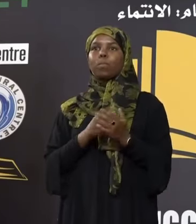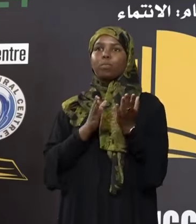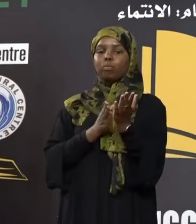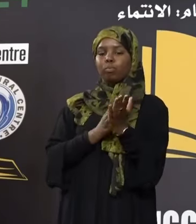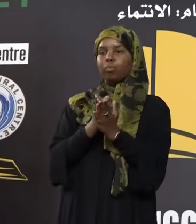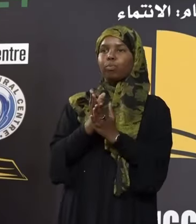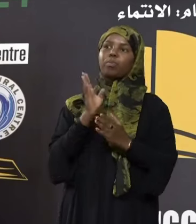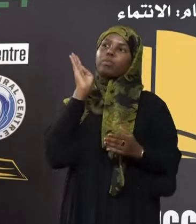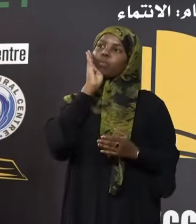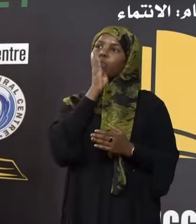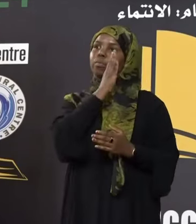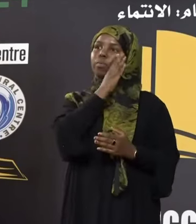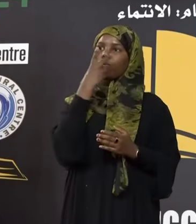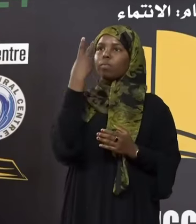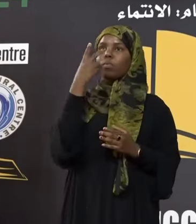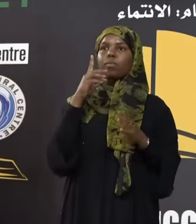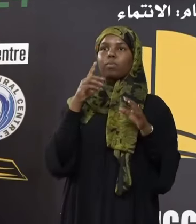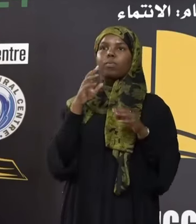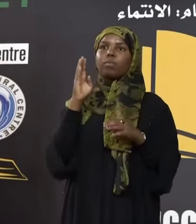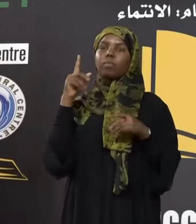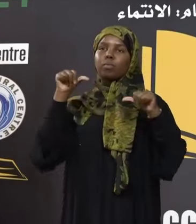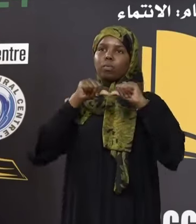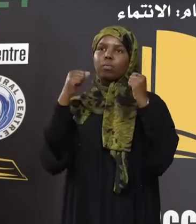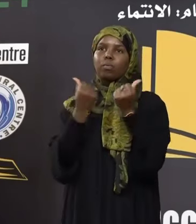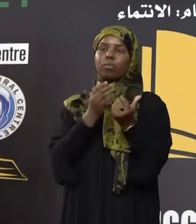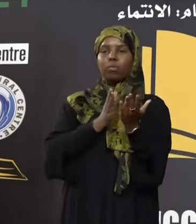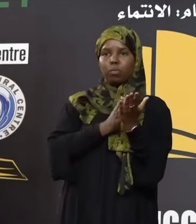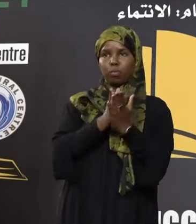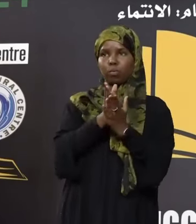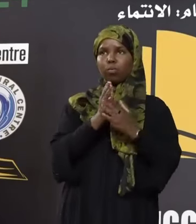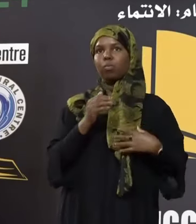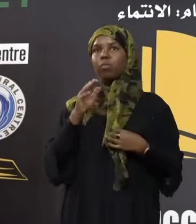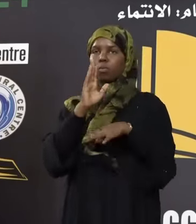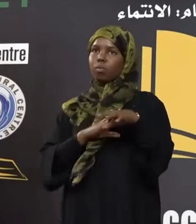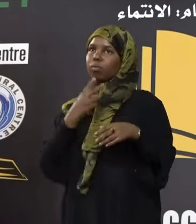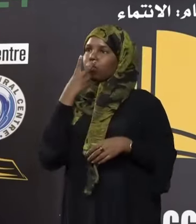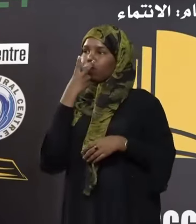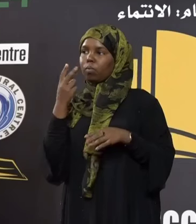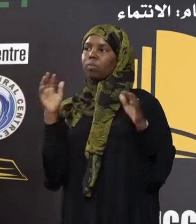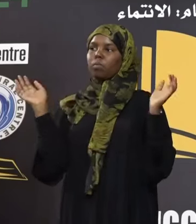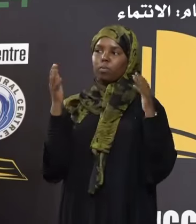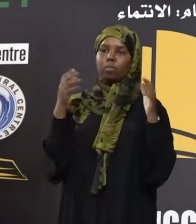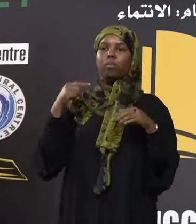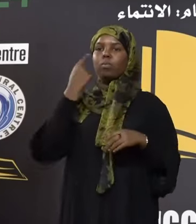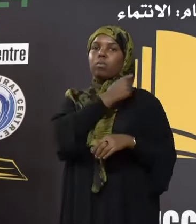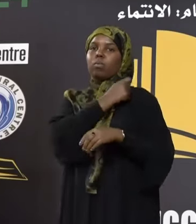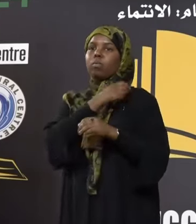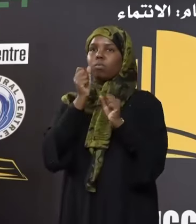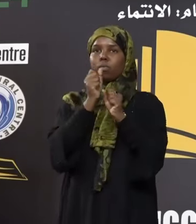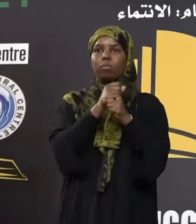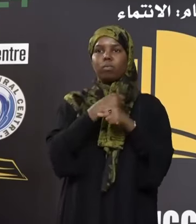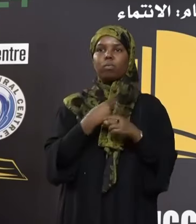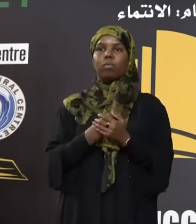دريق عن سياسة هين اللي بده حسب معارضة يكوس عدان مركانو أرجني أبابل كقبيل إلا سمين